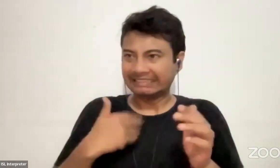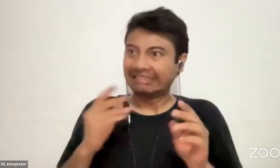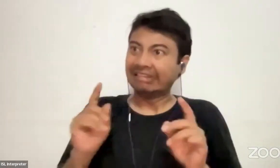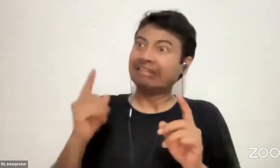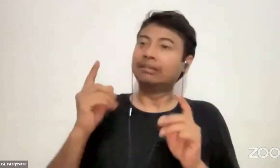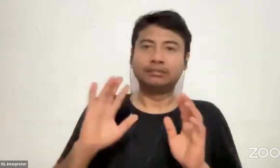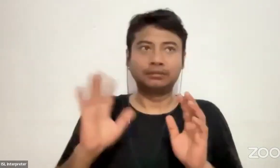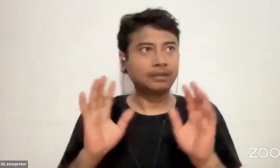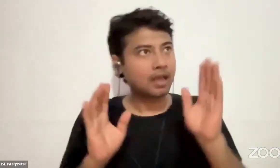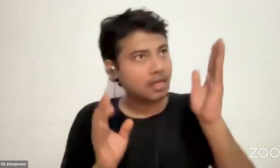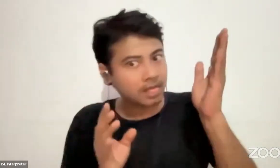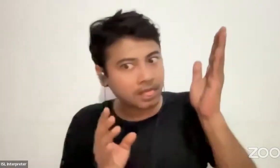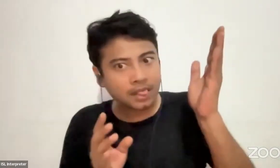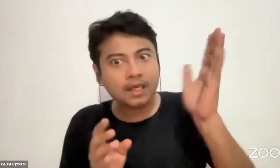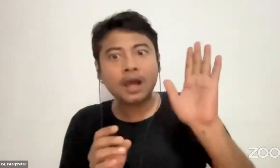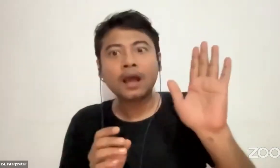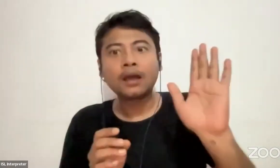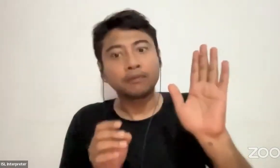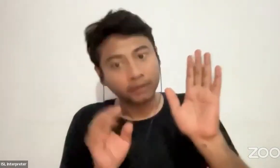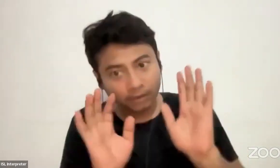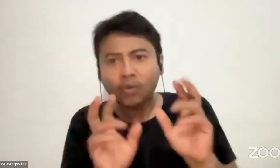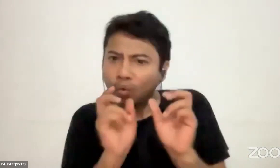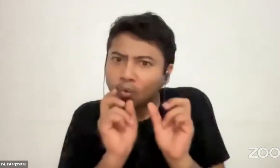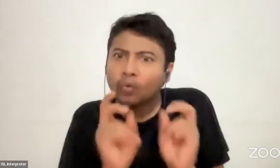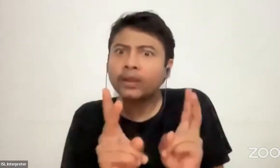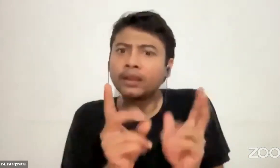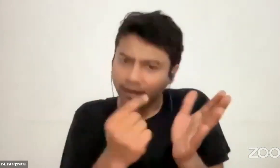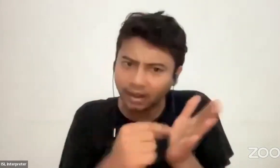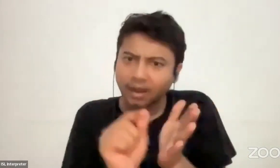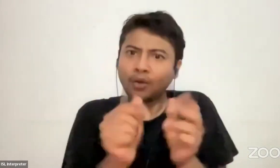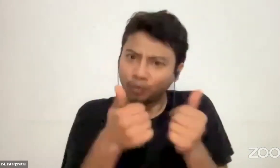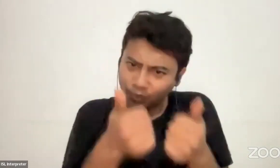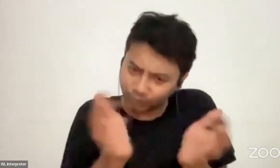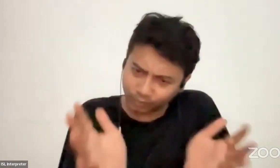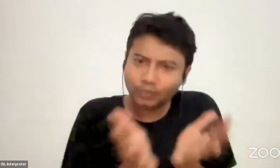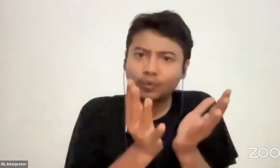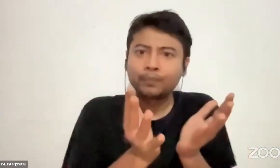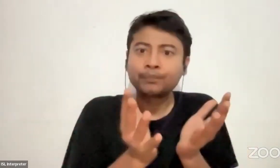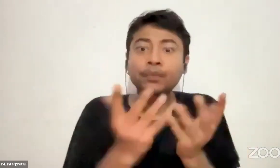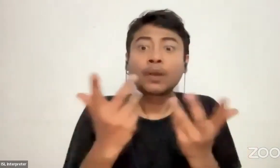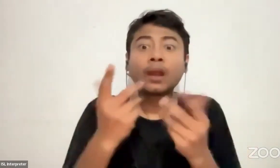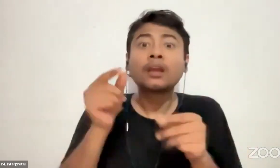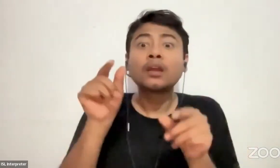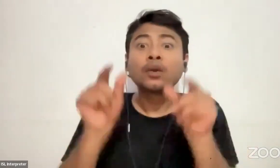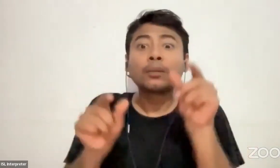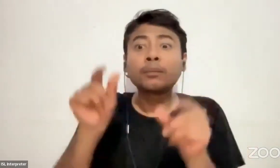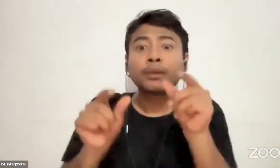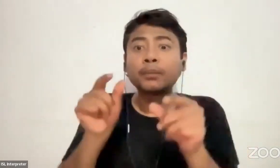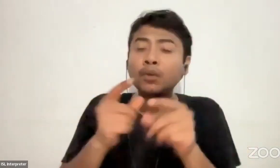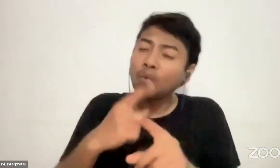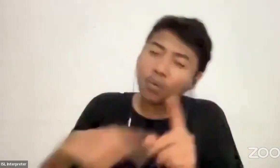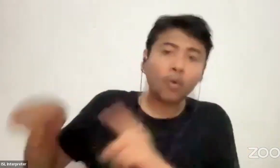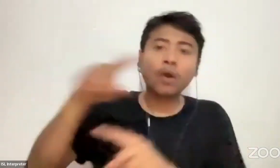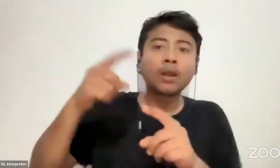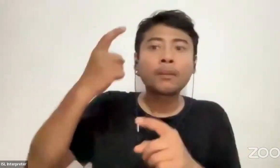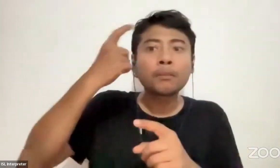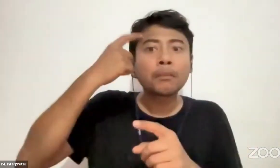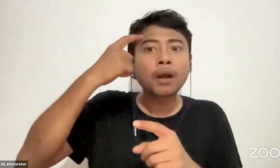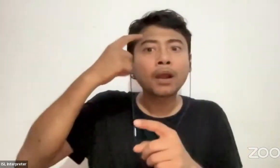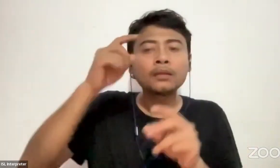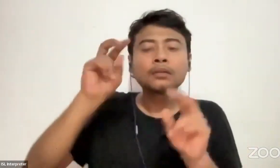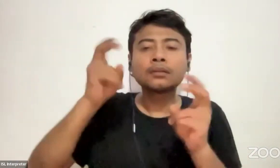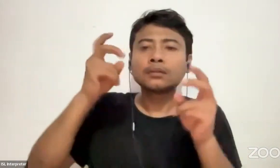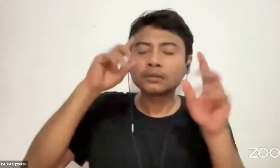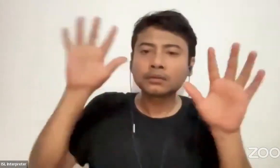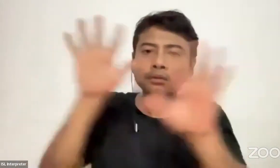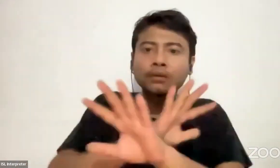मेरे की भावना से ऊपर ही नहीं आ पाता, अपने आप से ऊपर किसी को नहीं समझ पाता। तो भगवान भगवान क्या सुप्रीम,